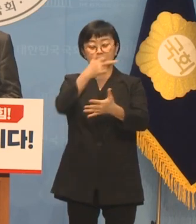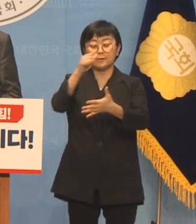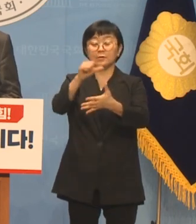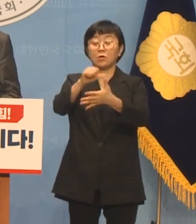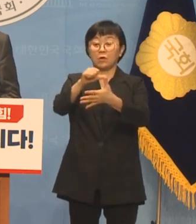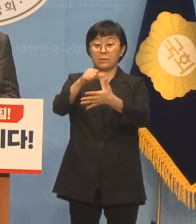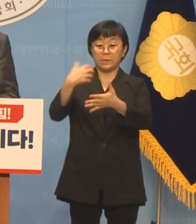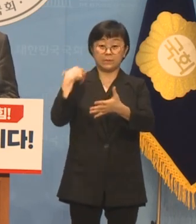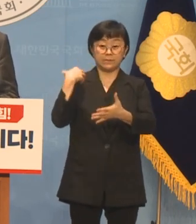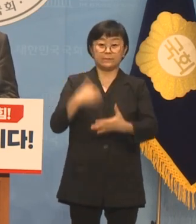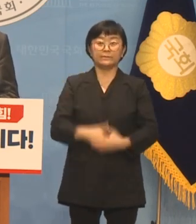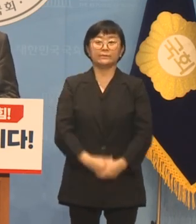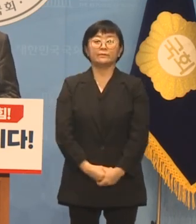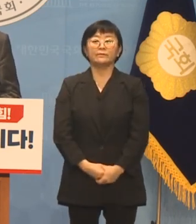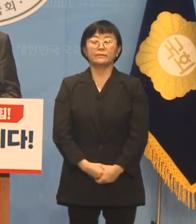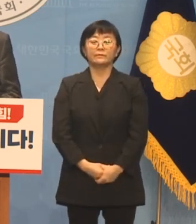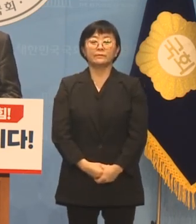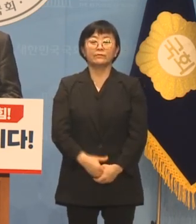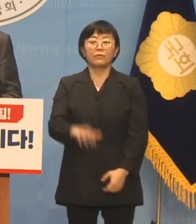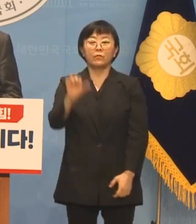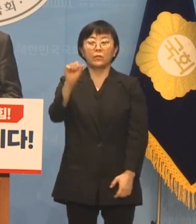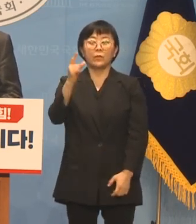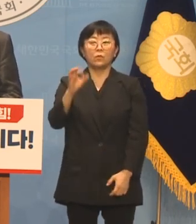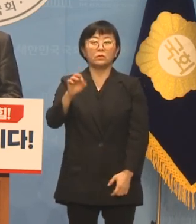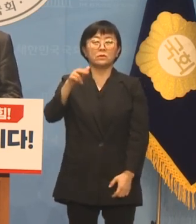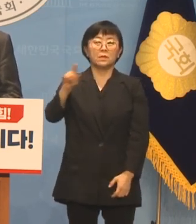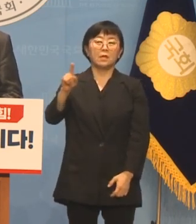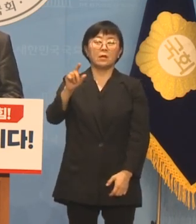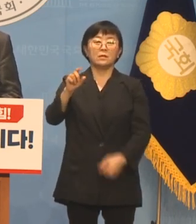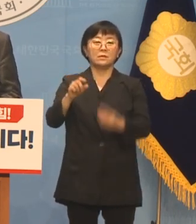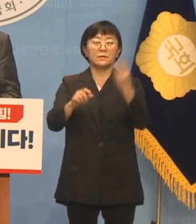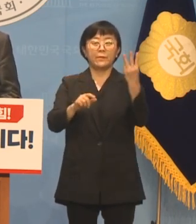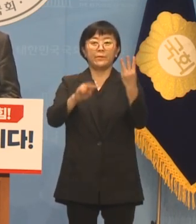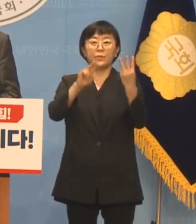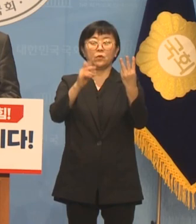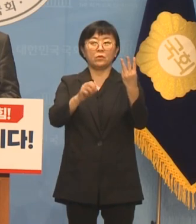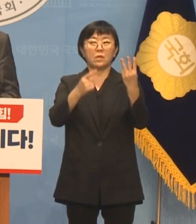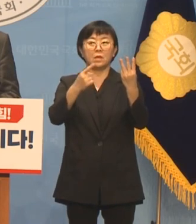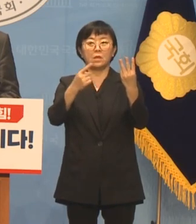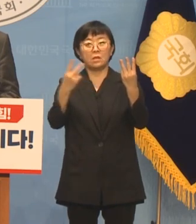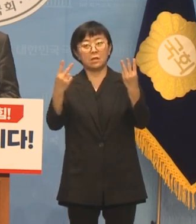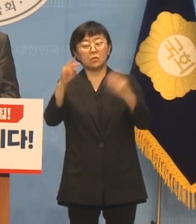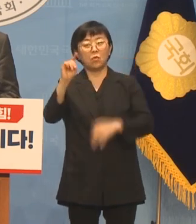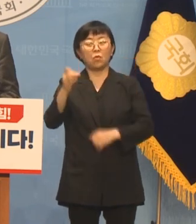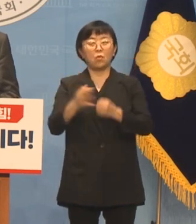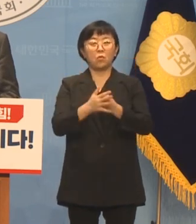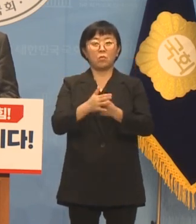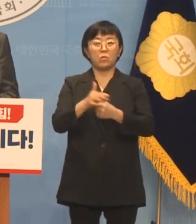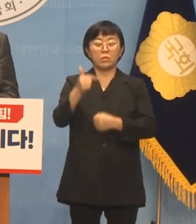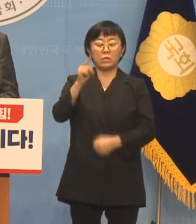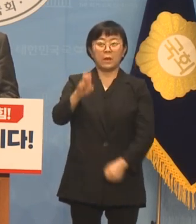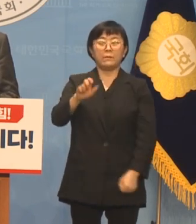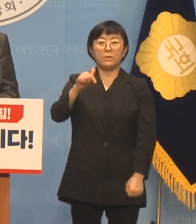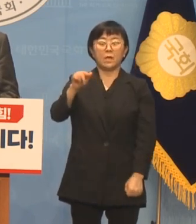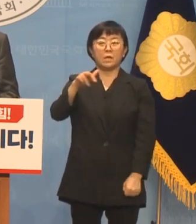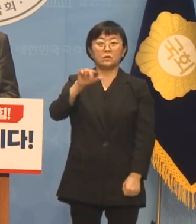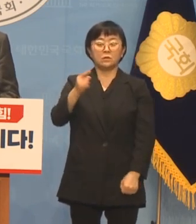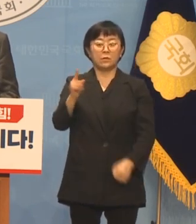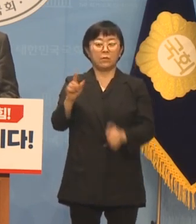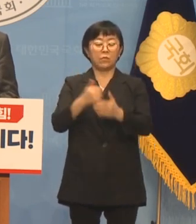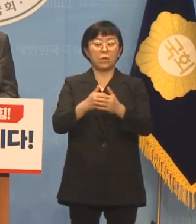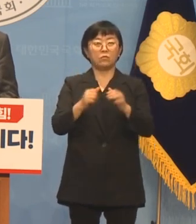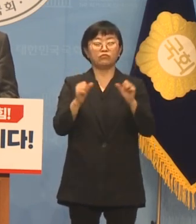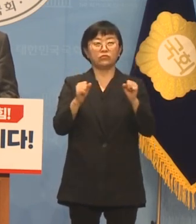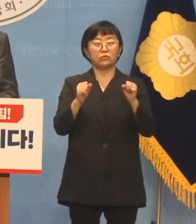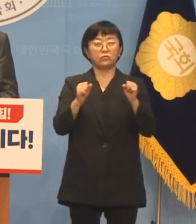역할을 하겠습니다. 홍제 3동, 홍은 1, 2동, 남가좌 1, 2동, 북가좌